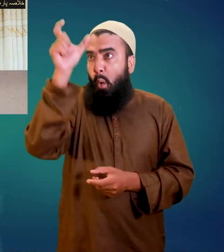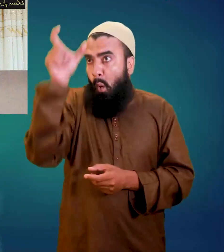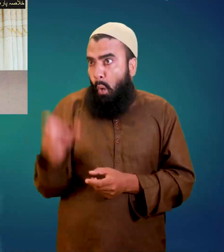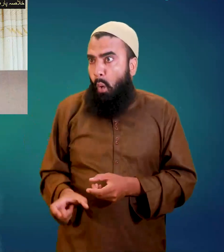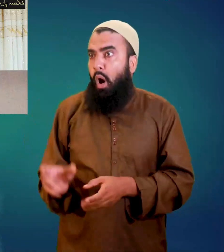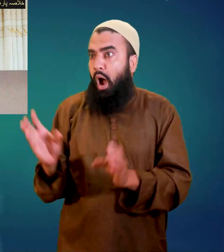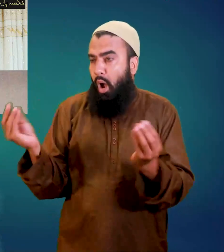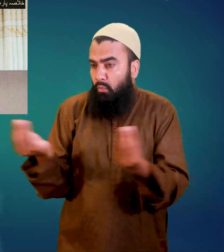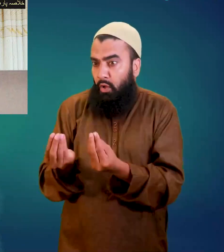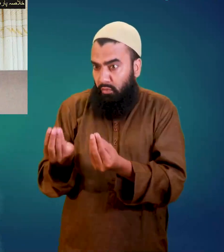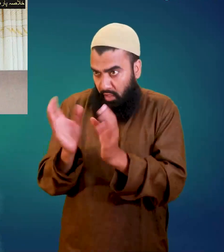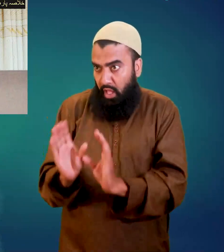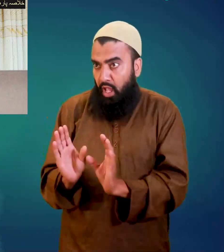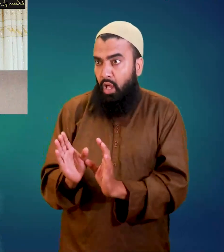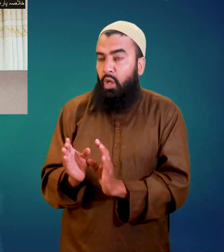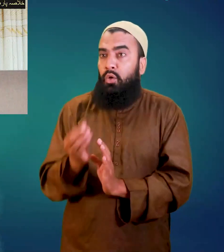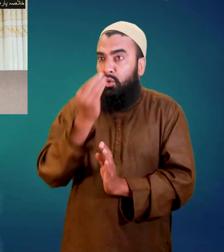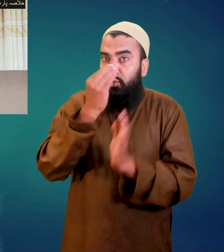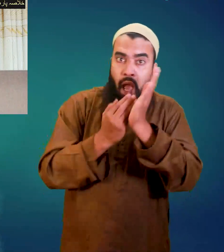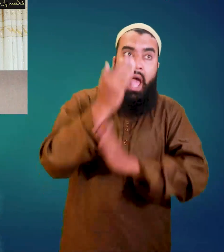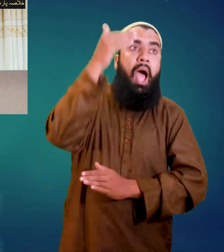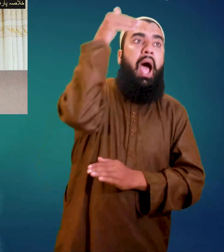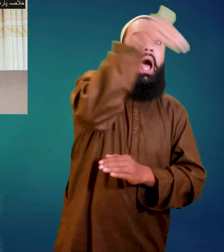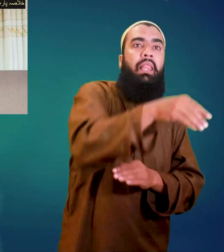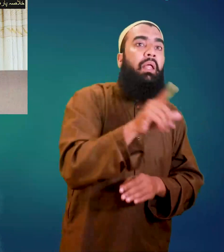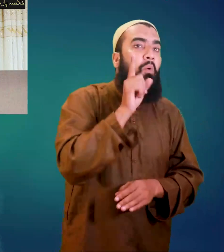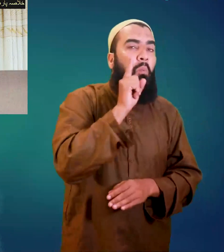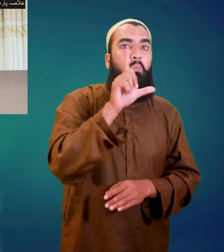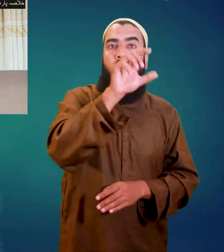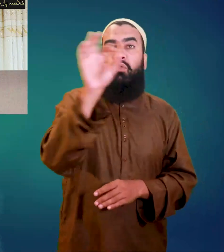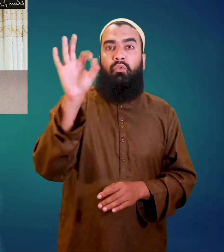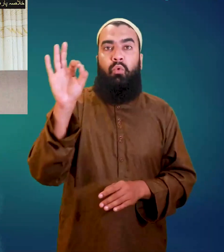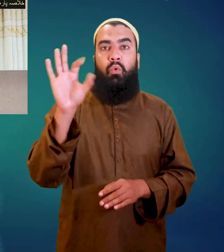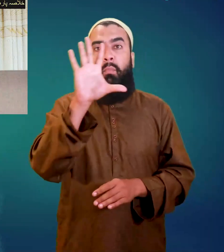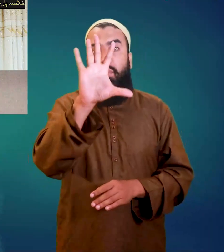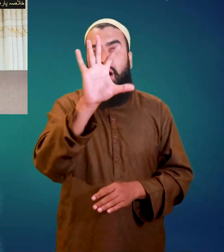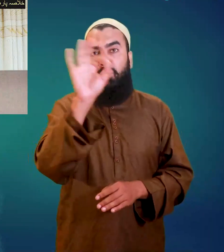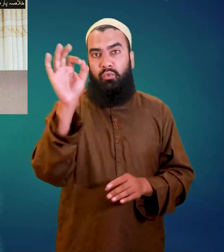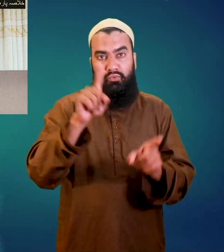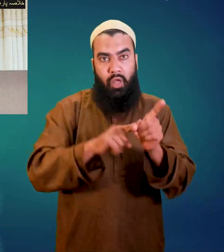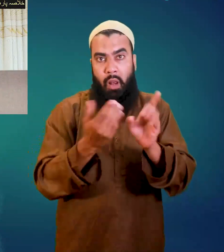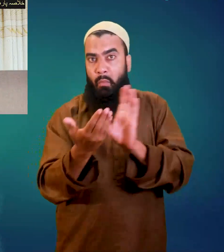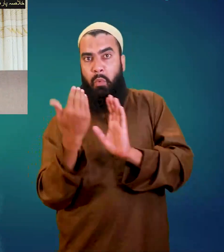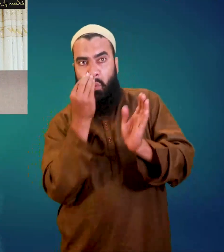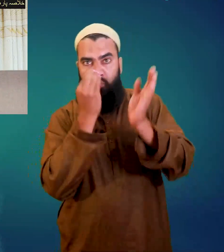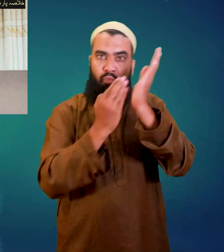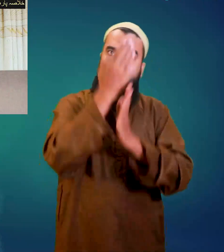میں داخل کر دیے جائیں گے۔ آیت نمبر 20 پر پارہ نمبر 18